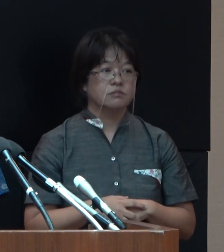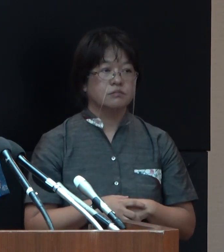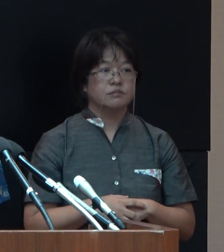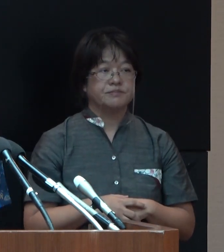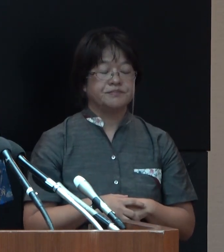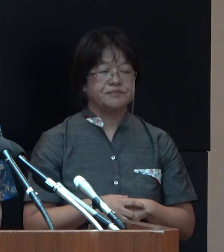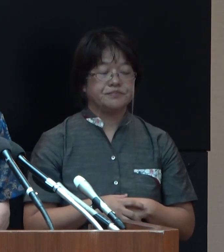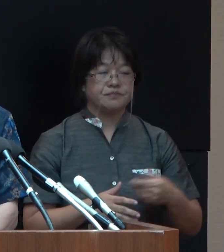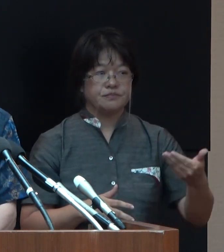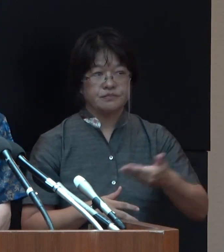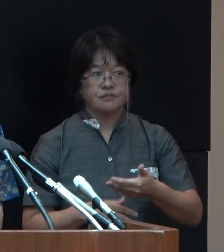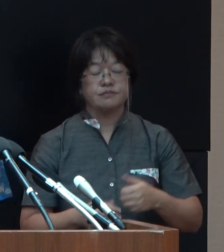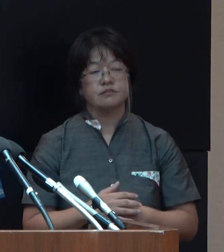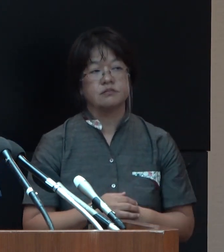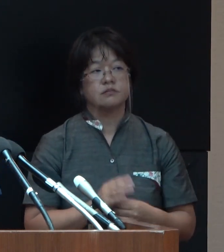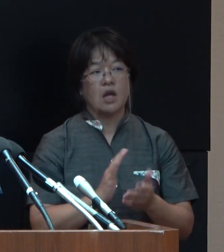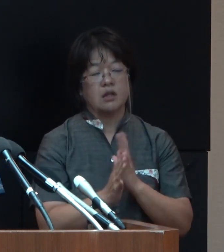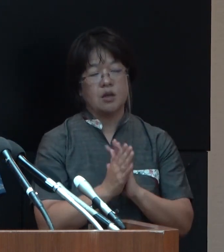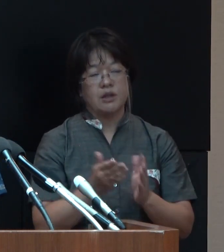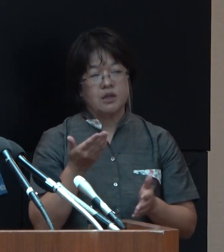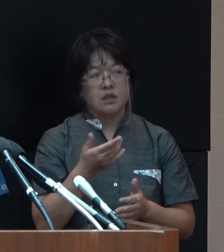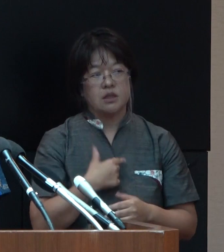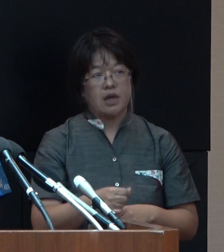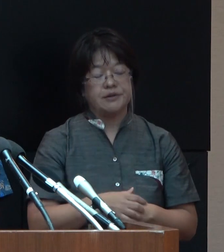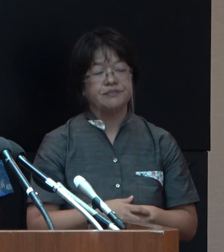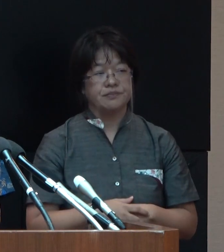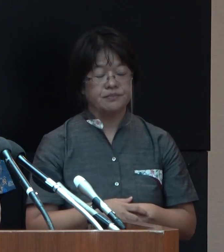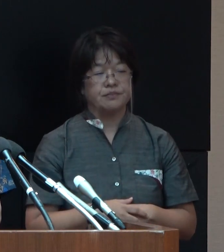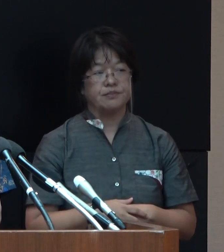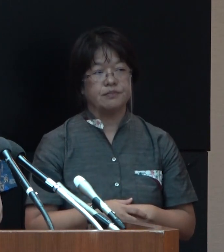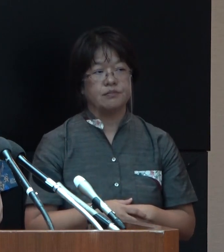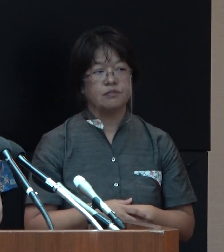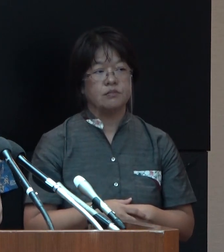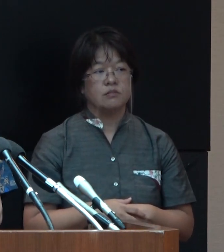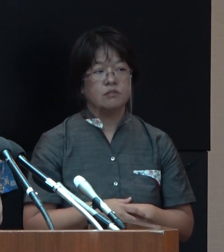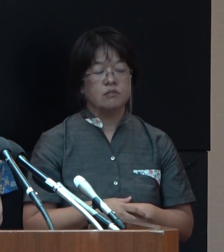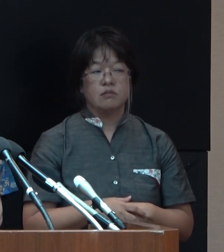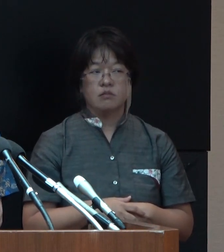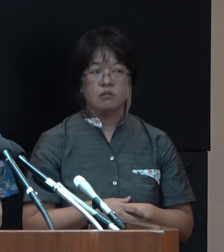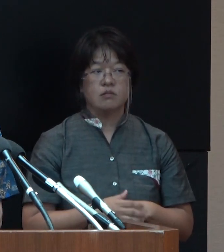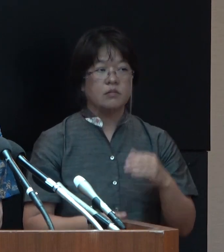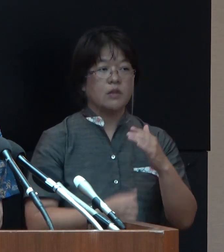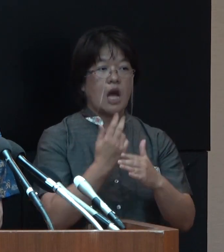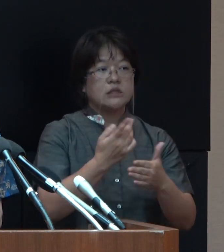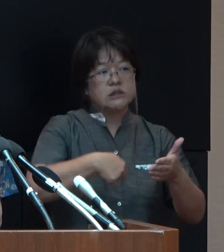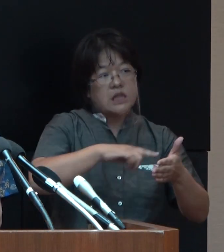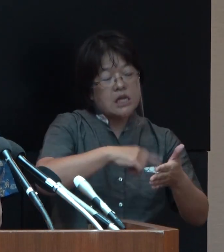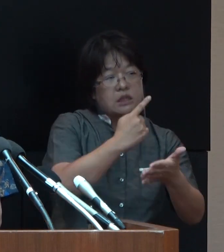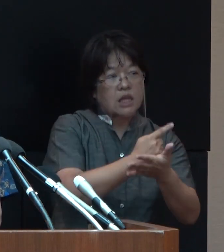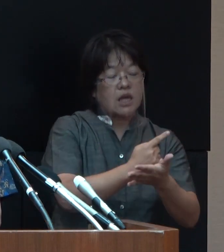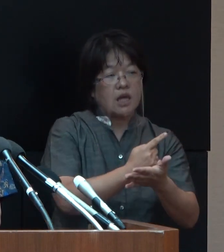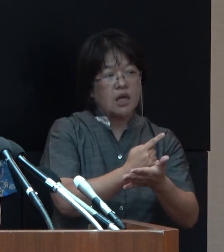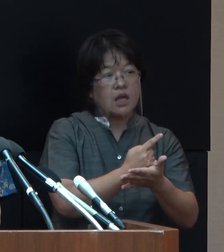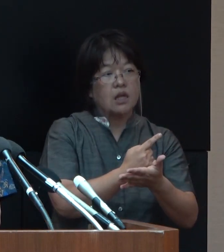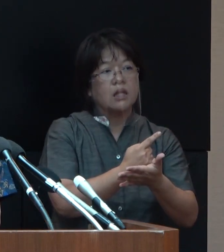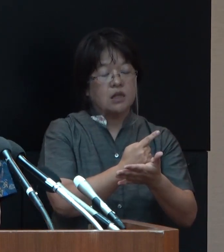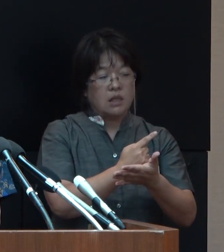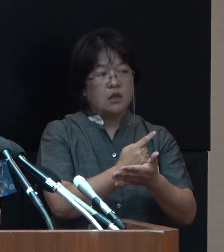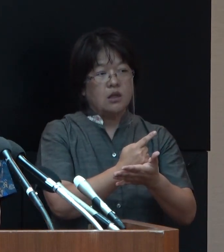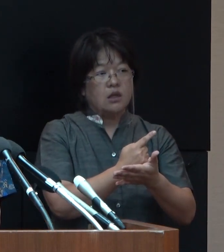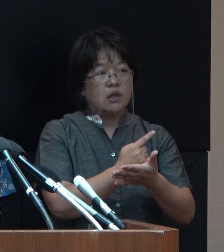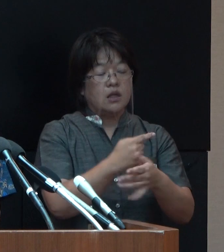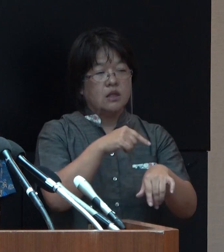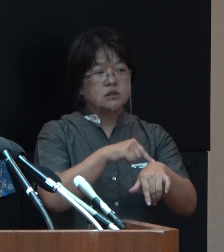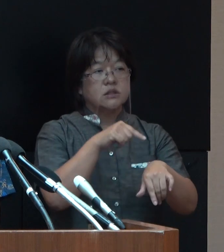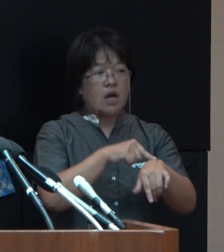2回目そのものです。改めてお伺いしたいんですけども、実際その流し内だけのその時